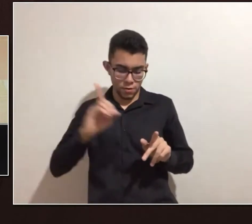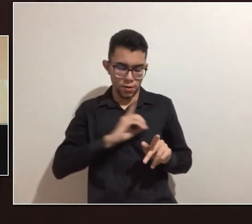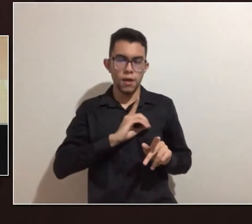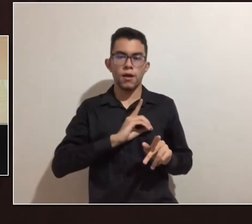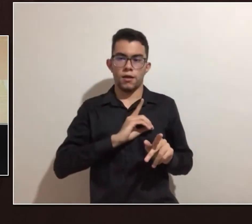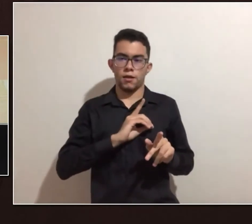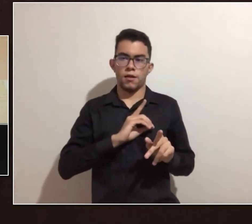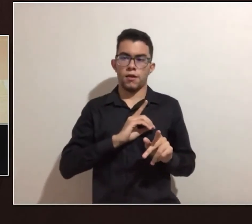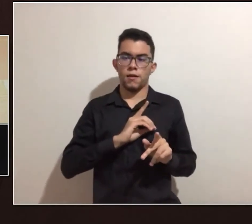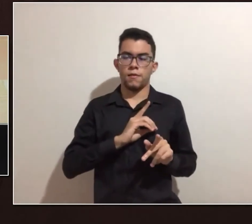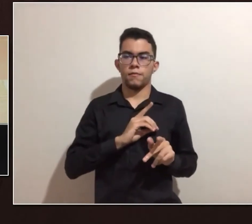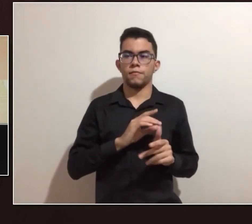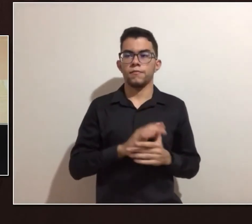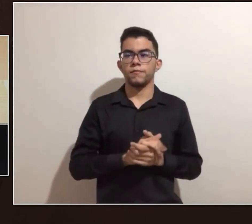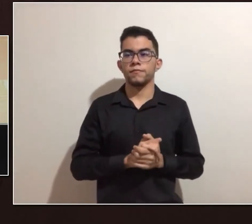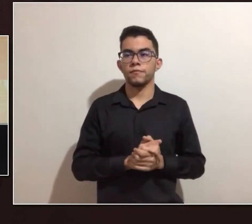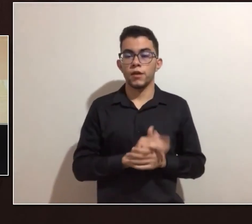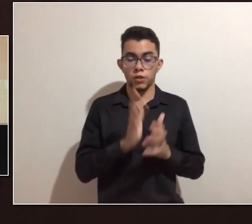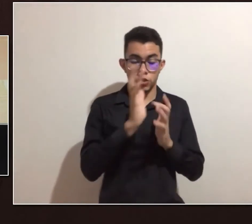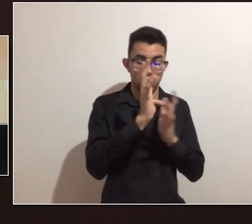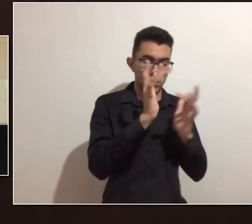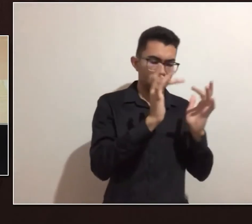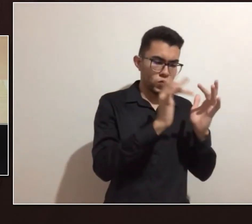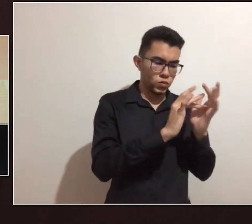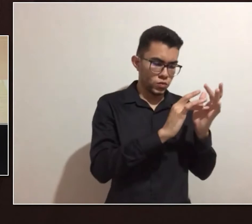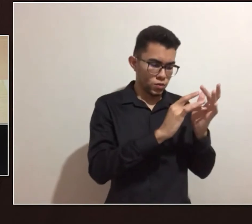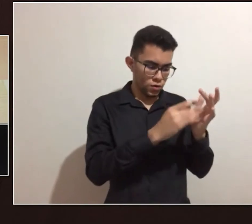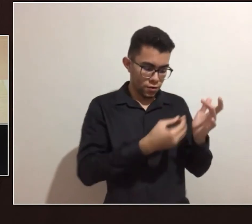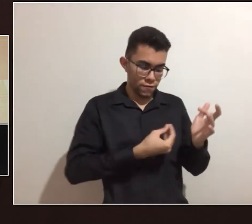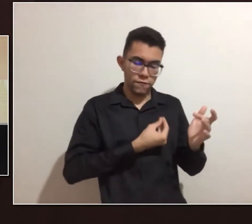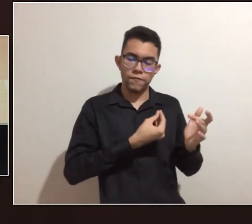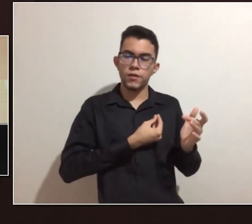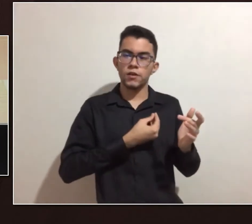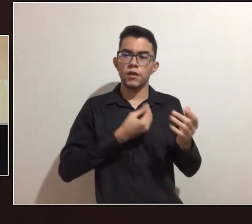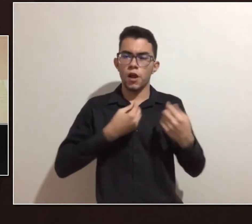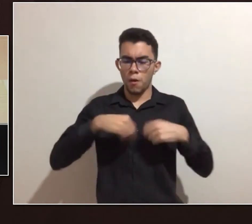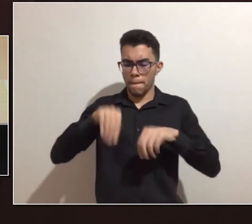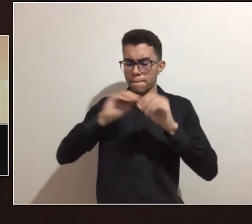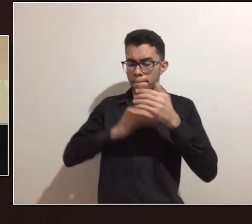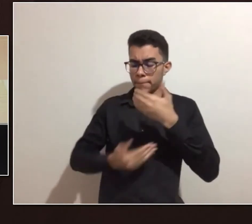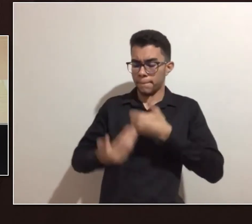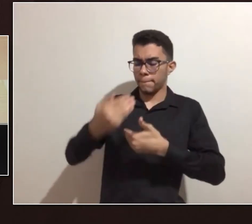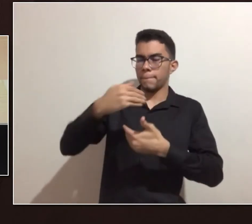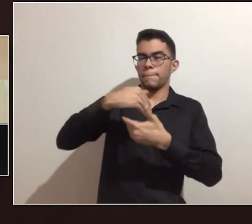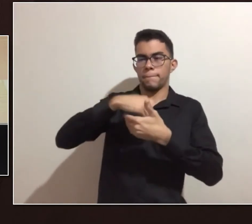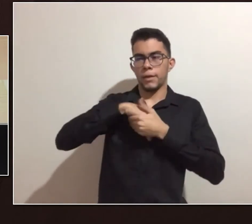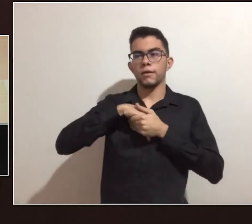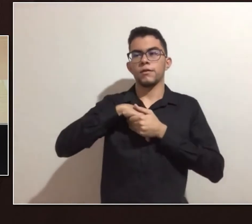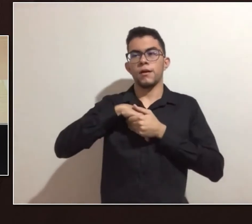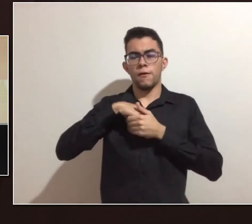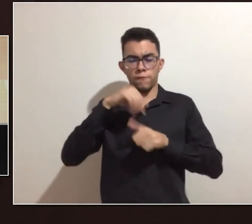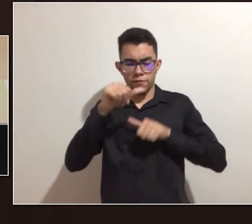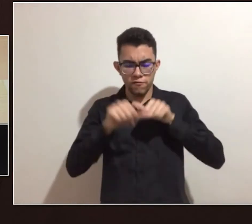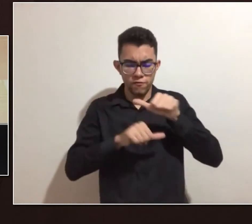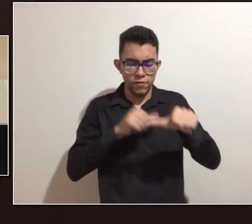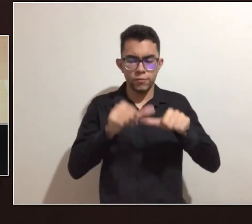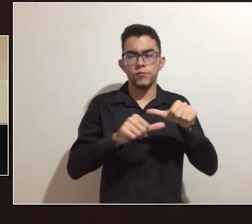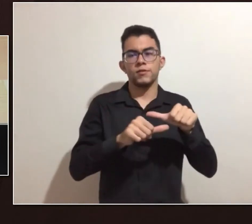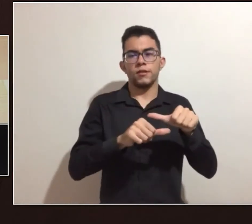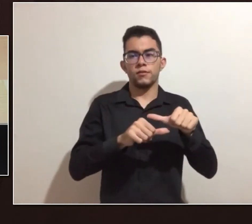mas o próprio Cristo, receber o próprio Cristo, você então passa a ter uma outra